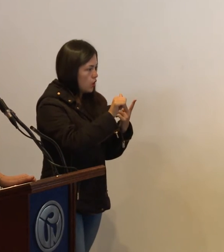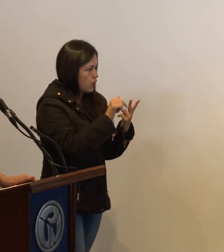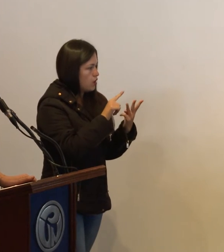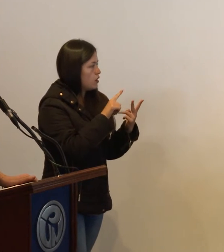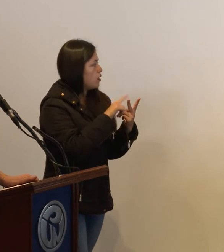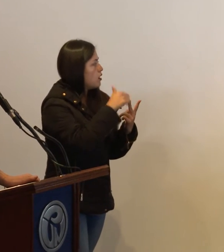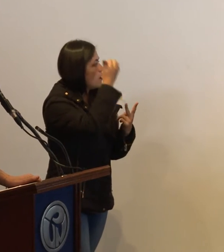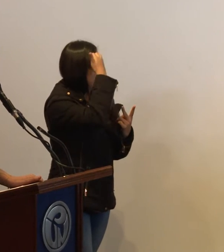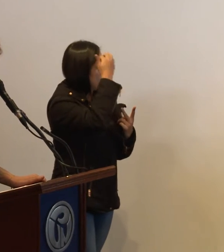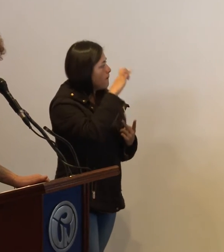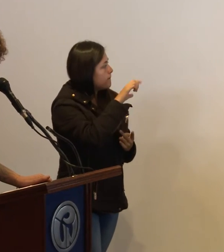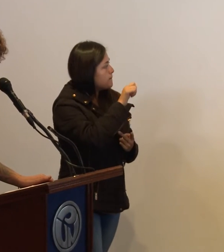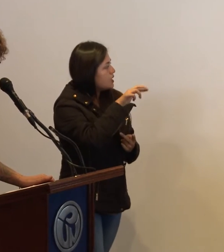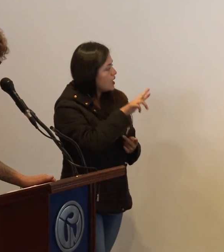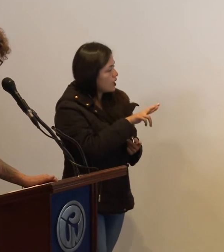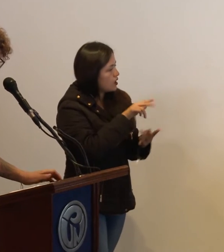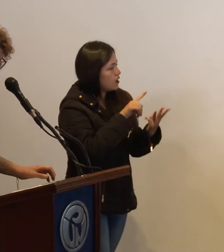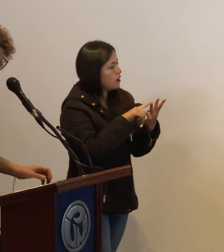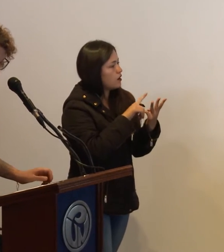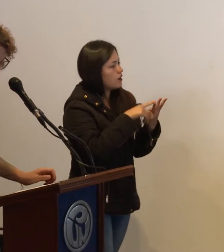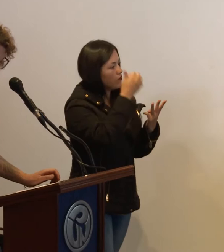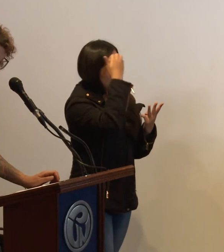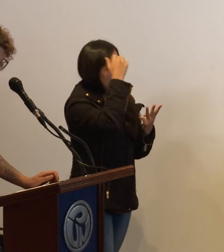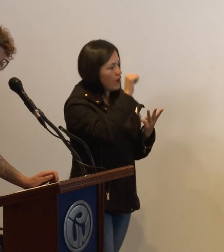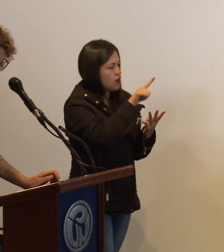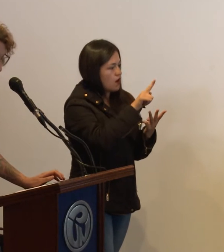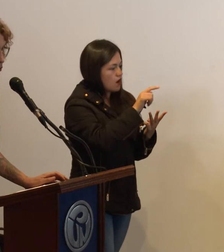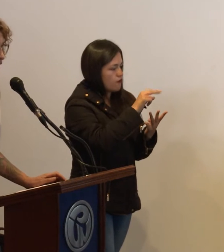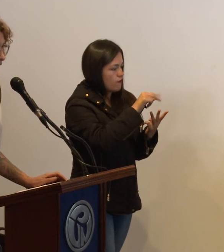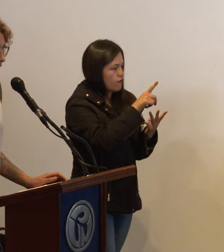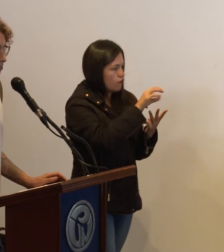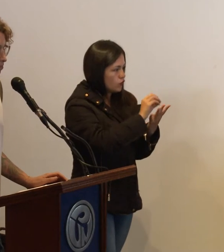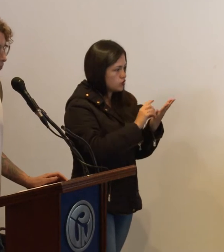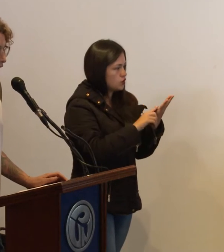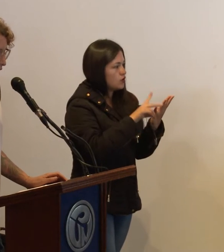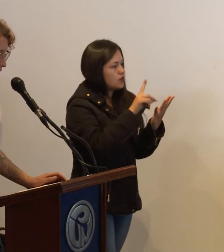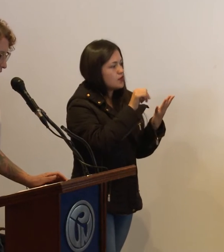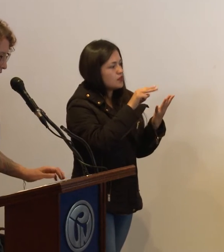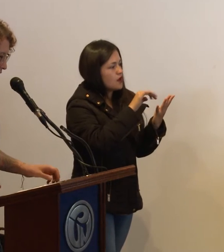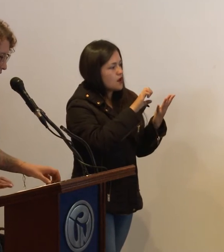Cuevas, el profesor Alfonso Torres y Daniel Campos Sarria.